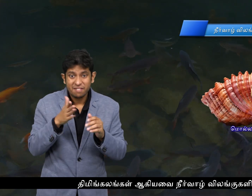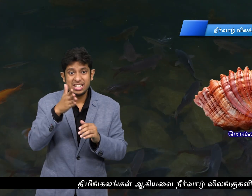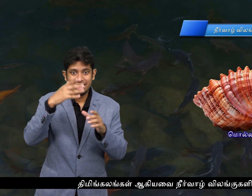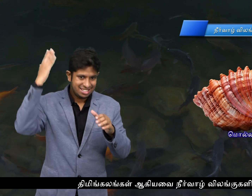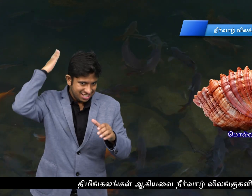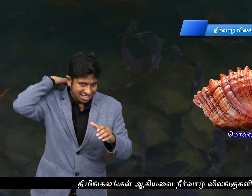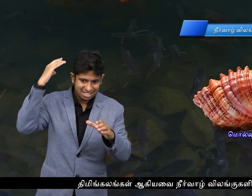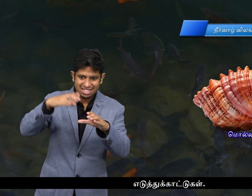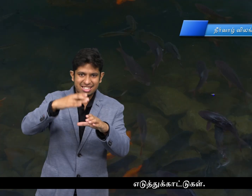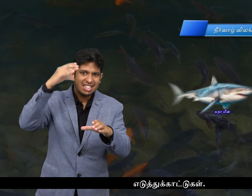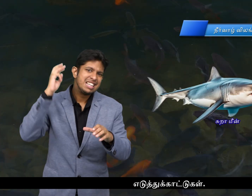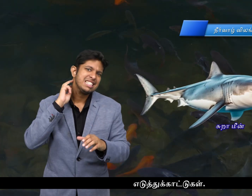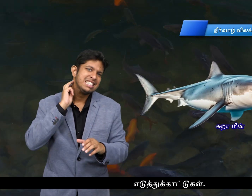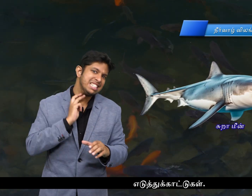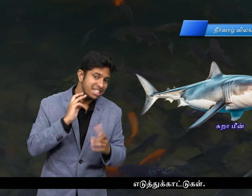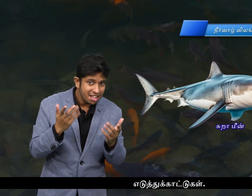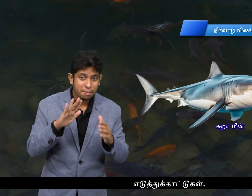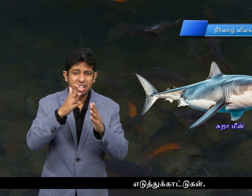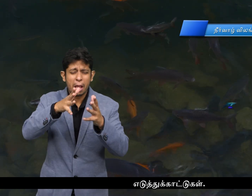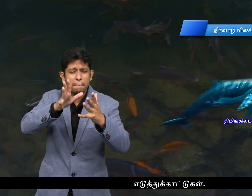நீர்வாழ் விலங்குகளின் எடுத்துக்காட்டுகள்.